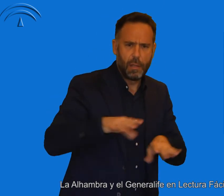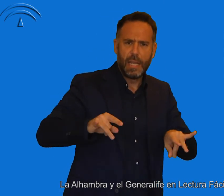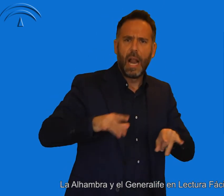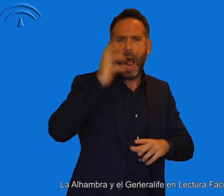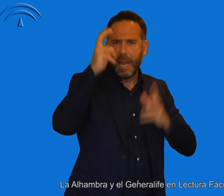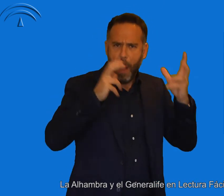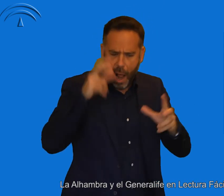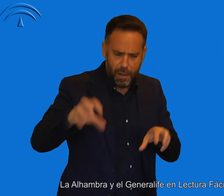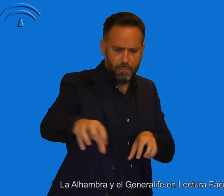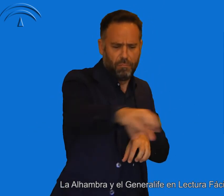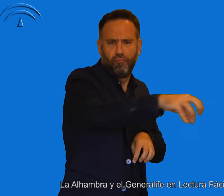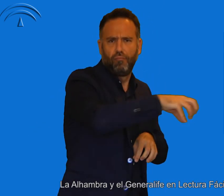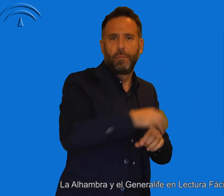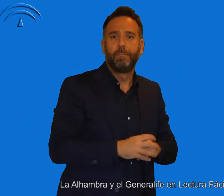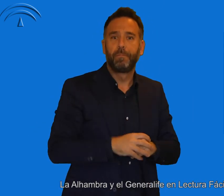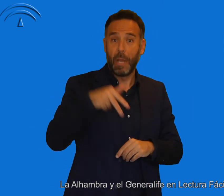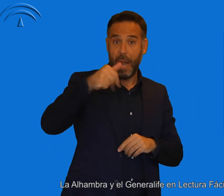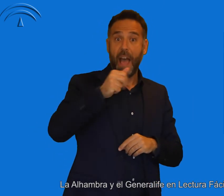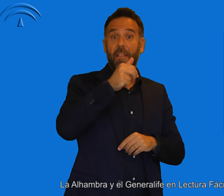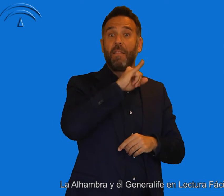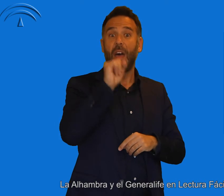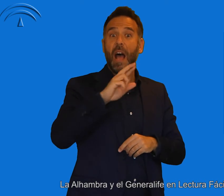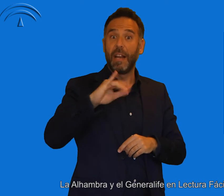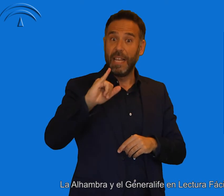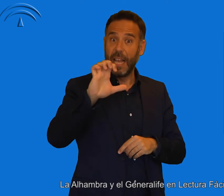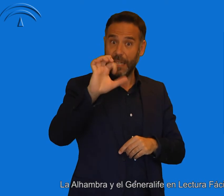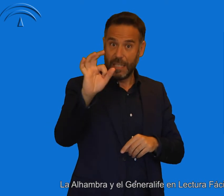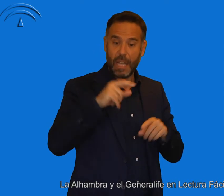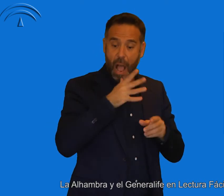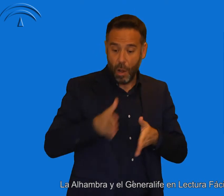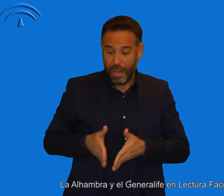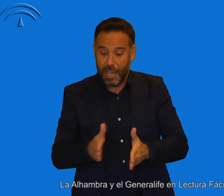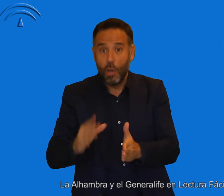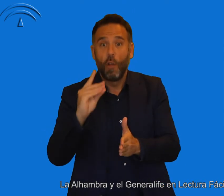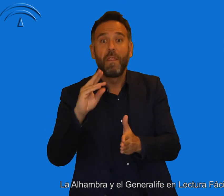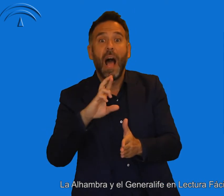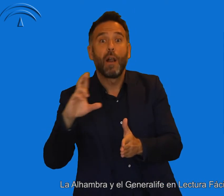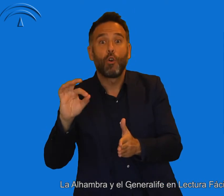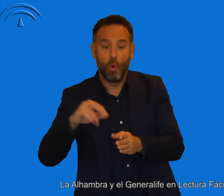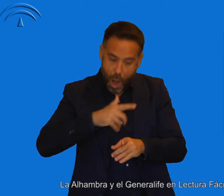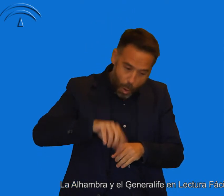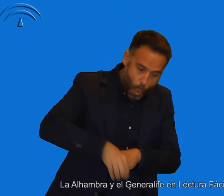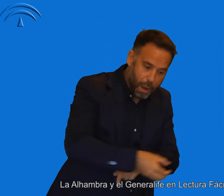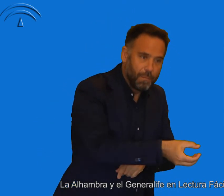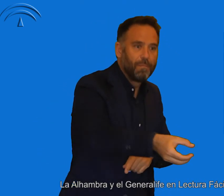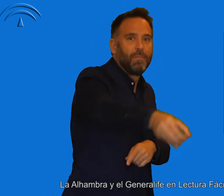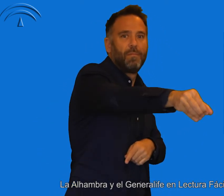de pasto para los rebaños. Los nazaríes trajeron el agua desde el río Darro y llenaron de huertas y